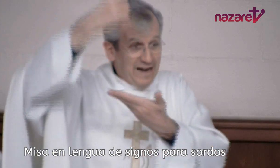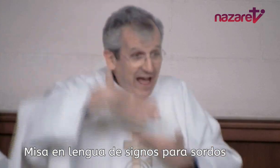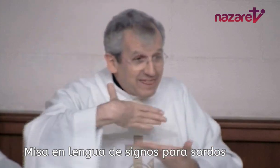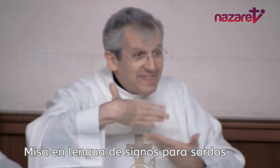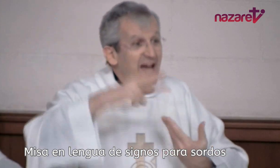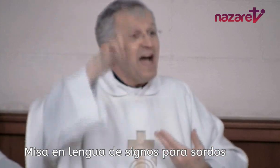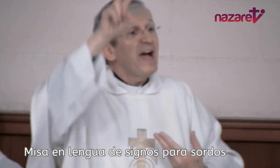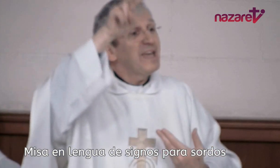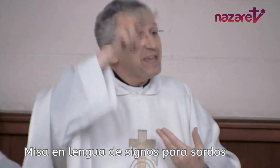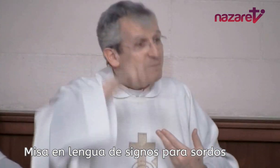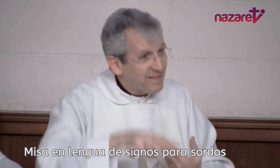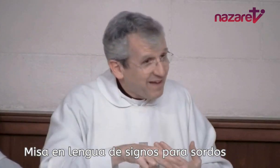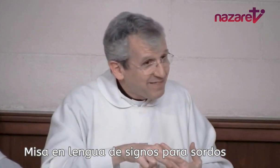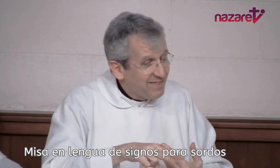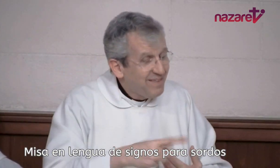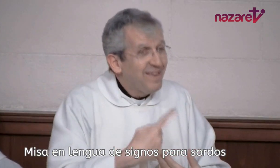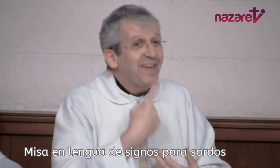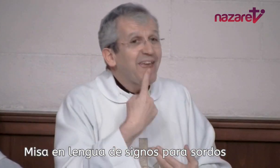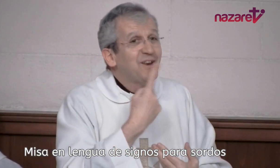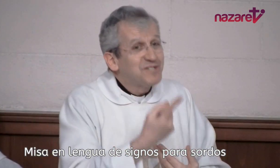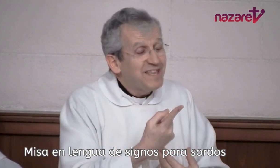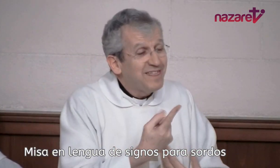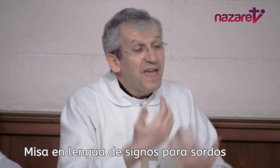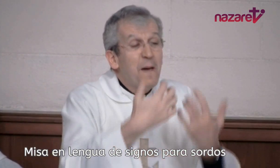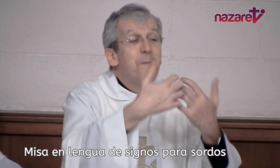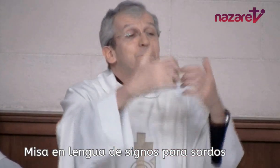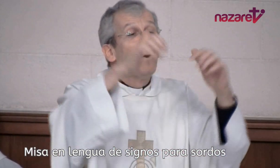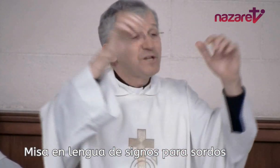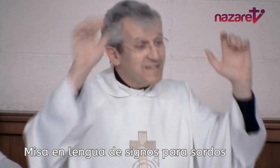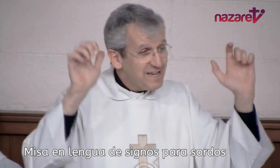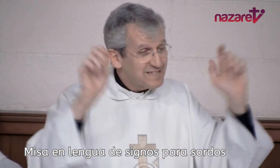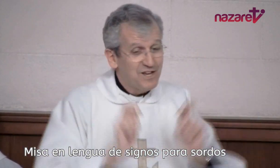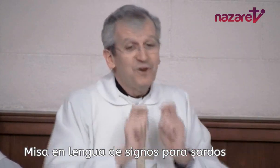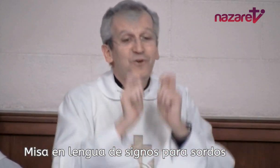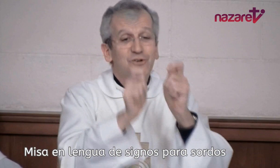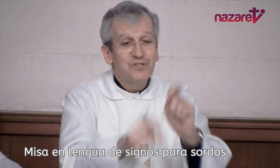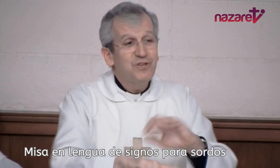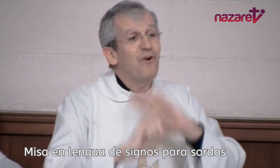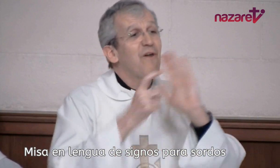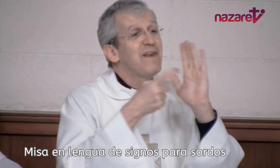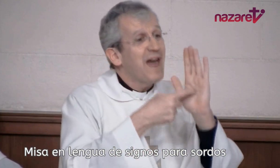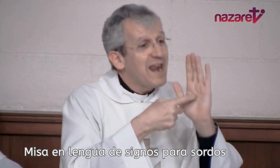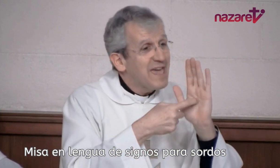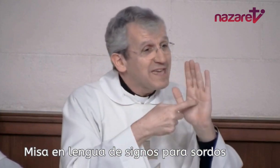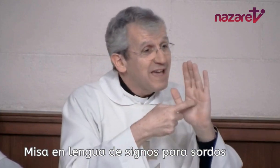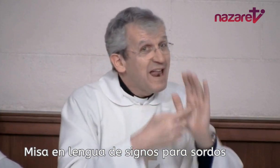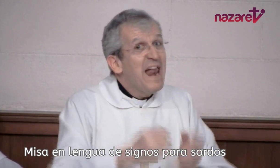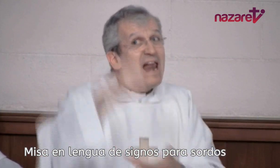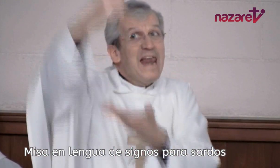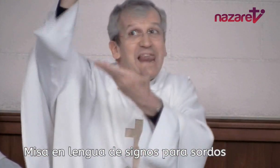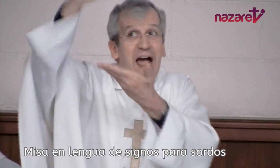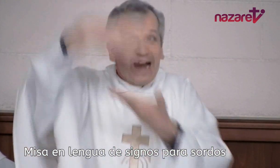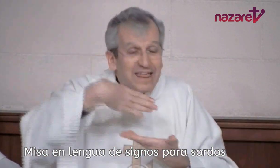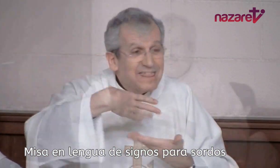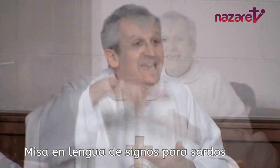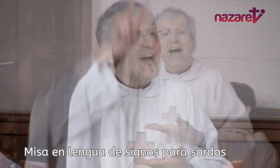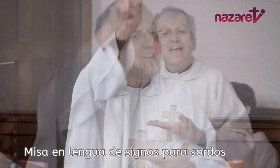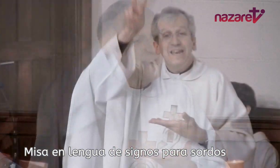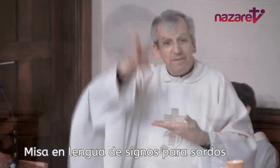gracia y verdad. Y nos dice, Moisés nos dio la ley, la gracia y la